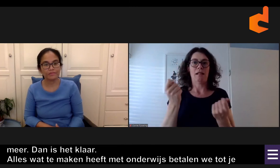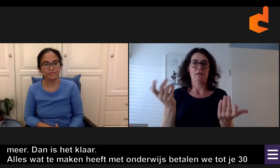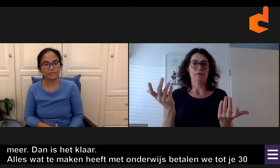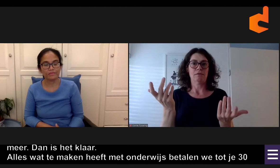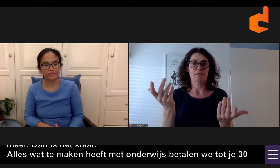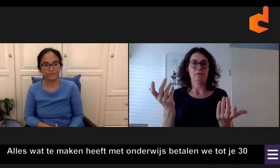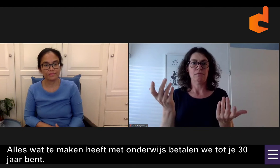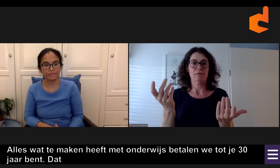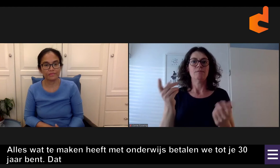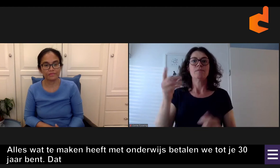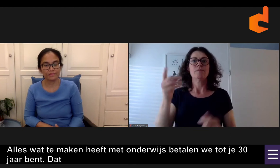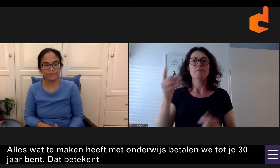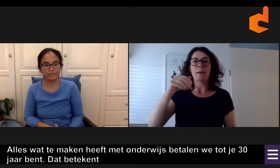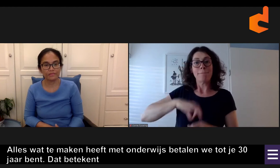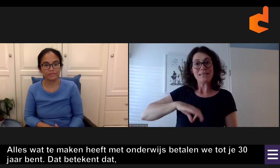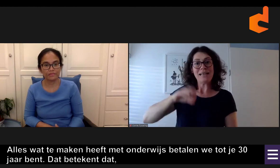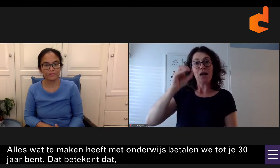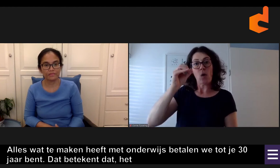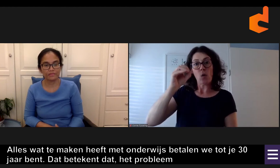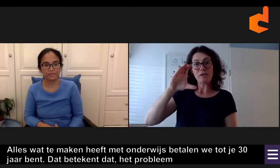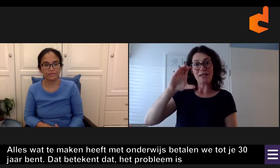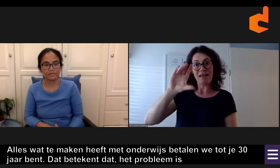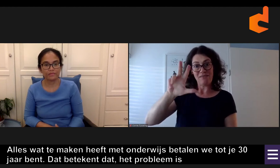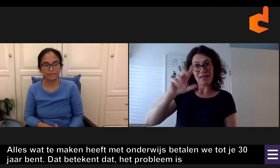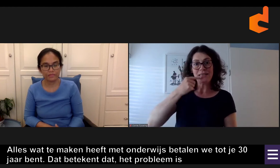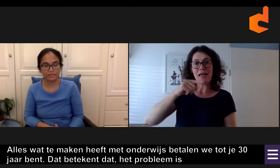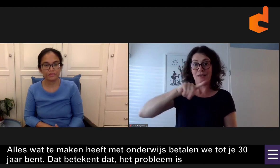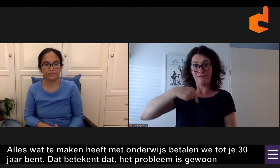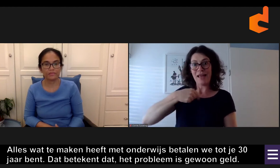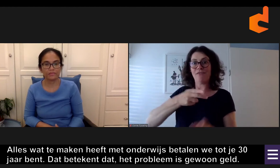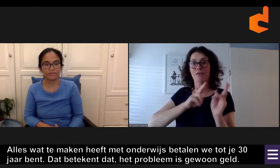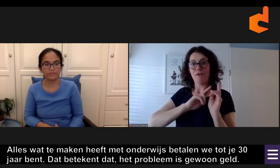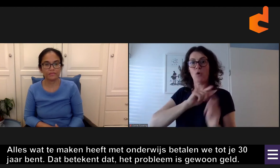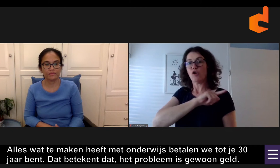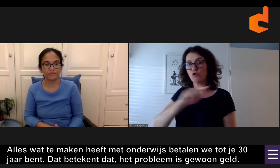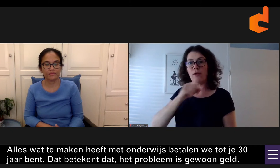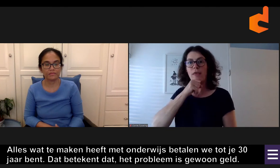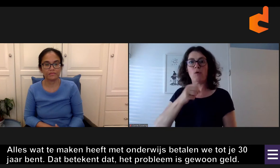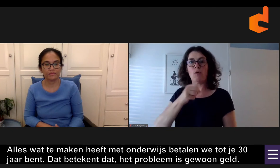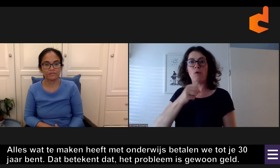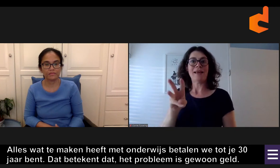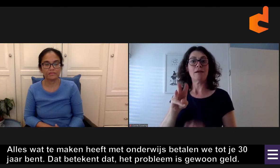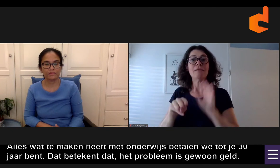Dus dat betekent dus, nou ja, het probleem is dus gewoon geld. Het ministerie van OCW zegt, ja, wij zijn